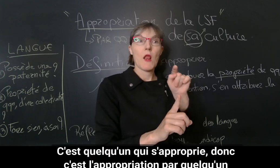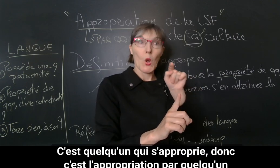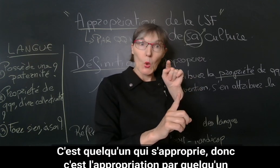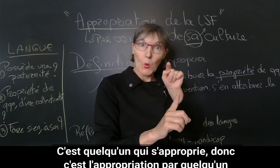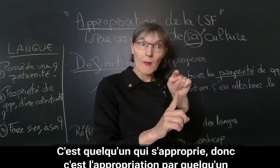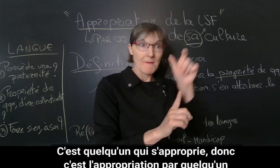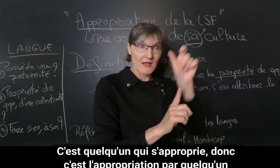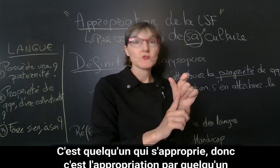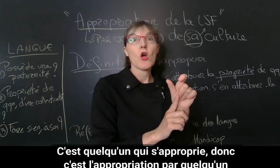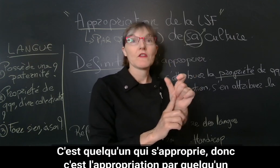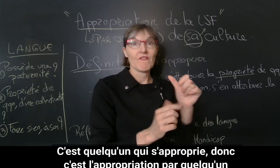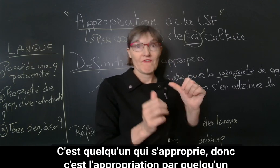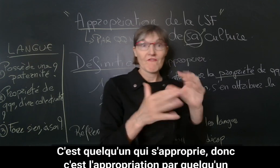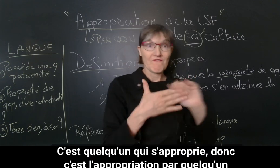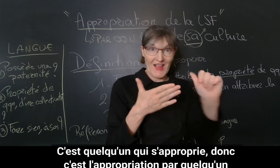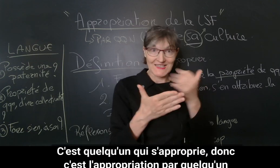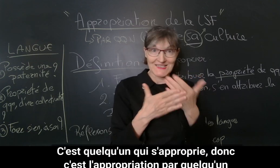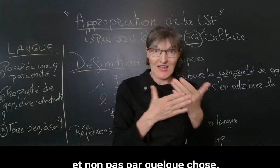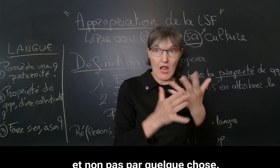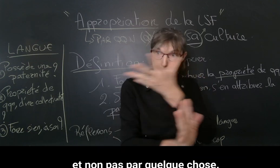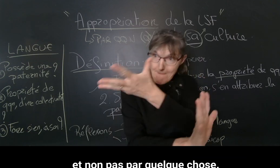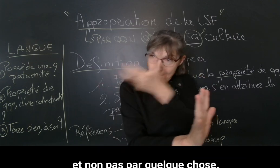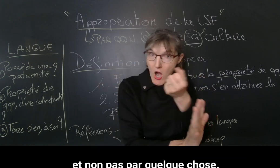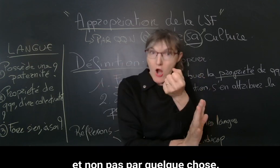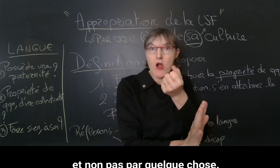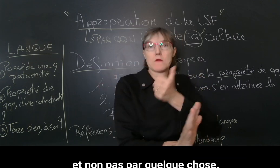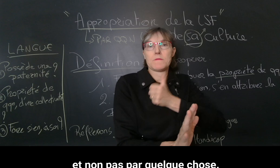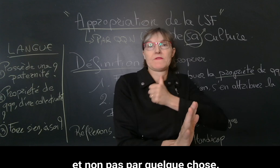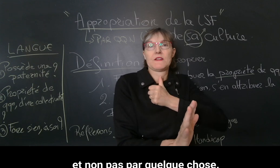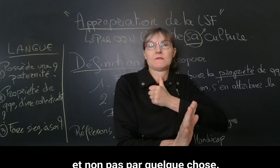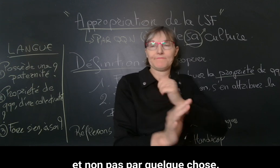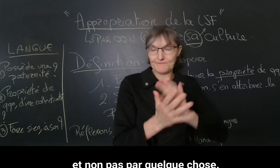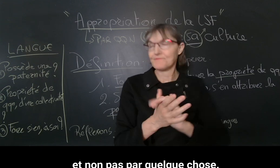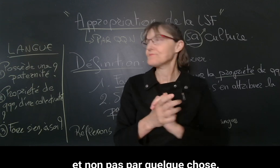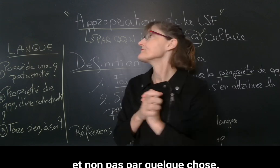'un qui s'approprient donc c'est l'appropriation par quelqu'un et non pas par quelque chose